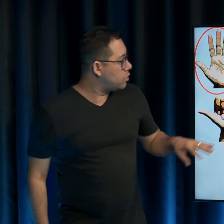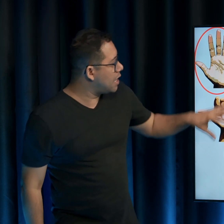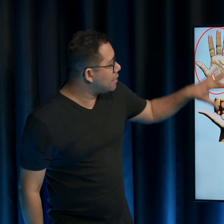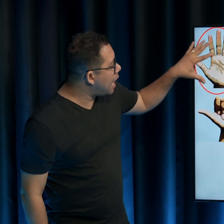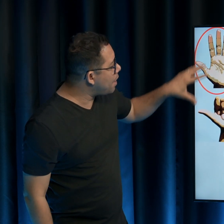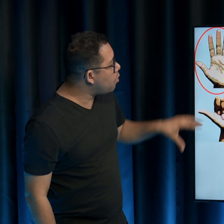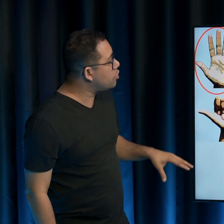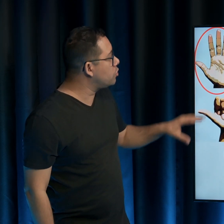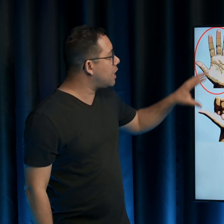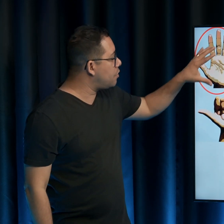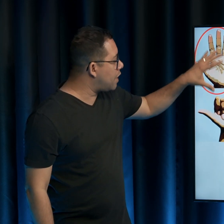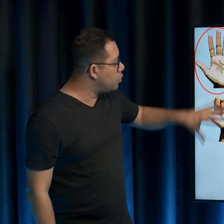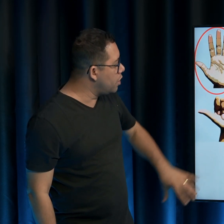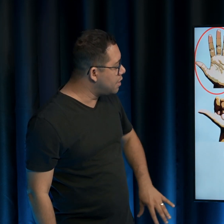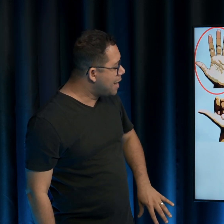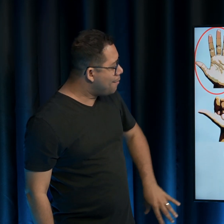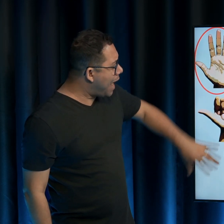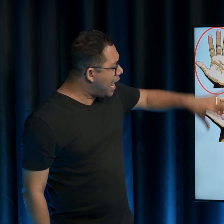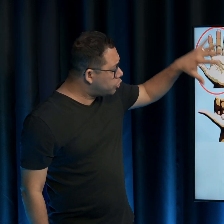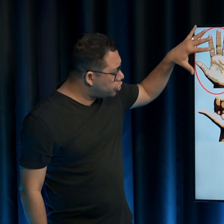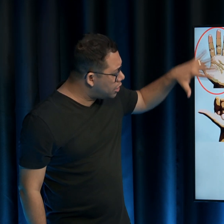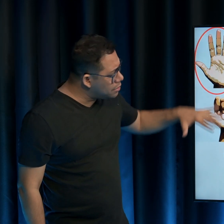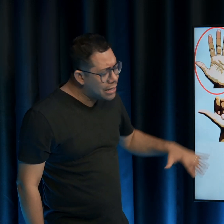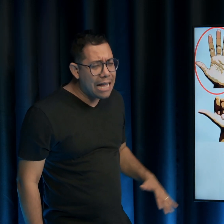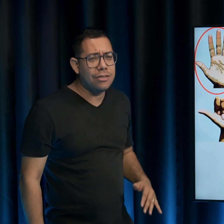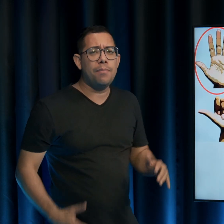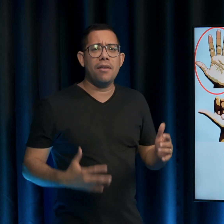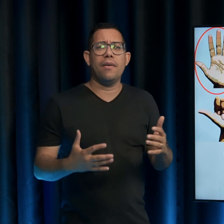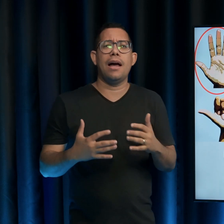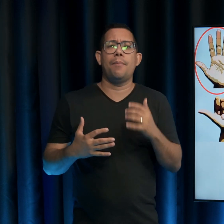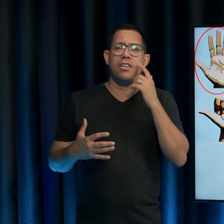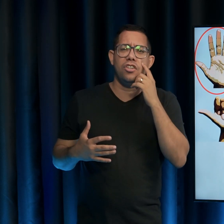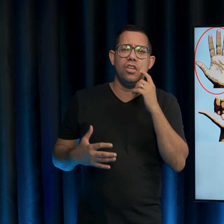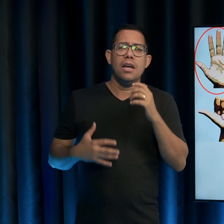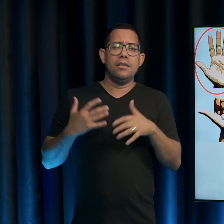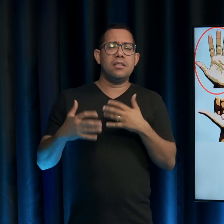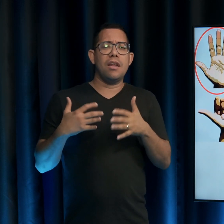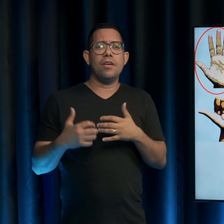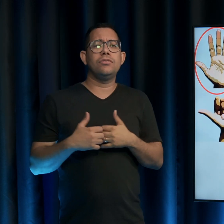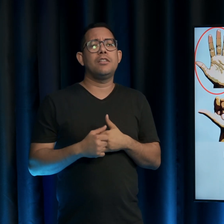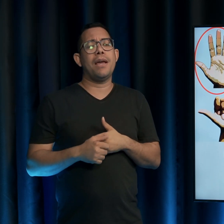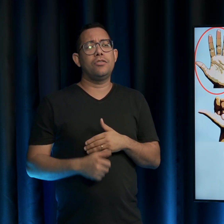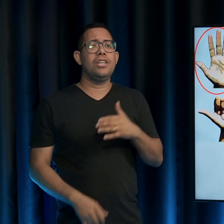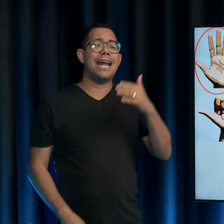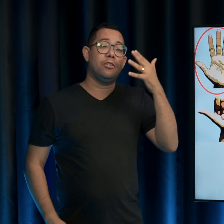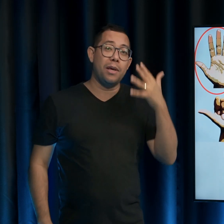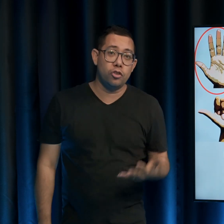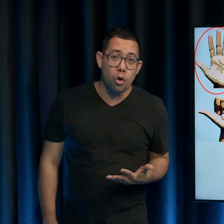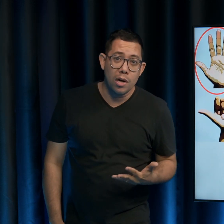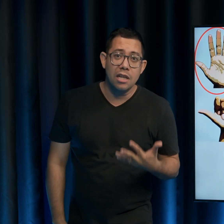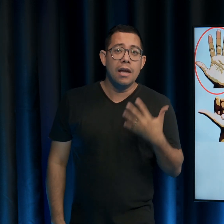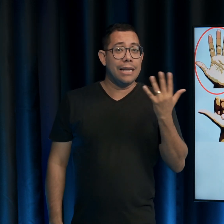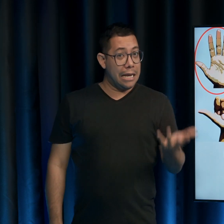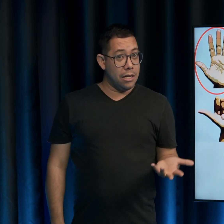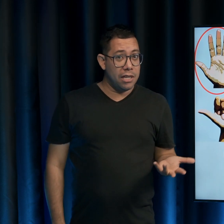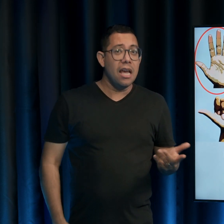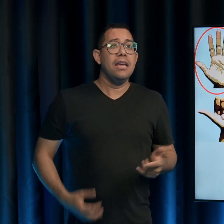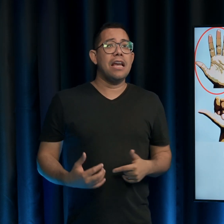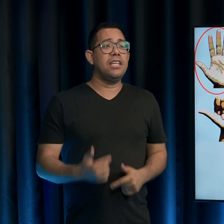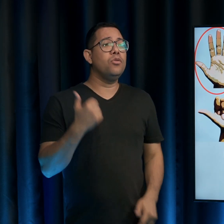já sabe aí quais são os classificadores mais utilizados aí para a gente descrever nos aspectos gerais pessoas na Libras, e aí você